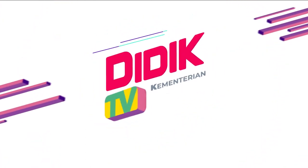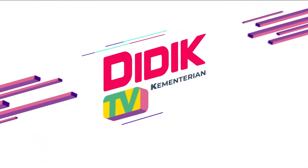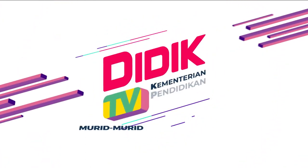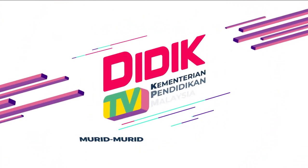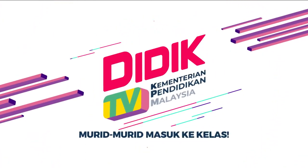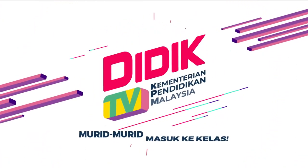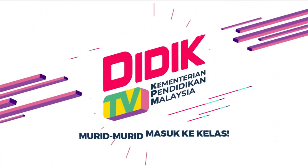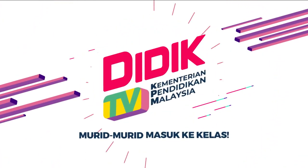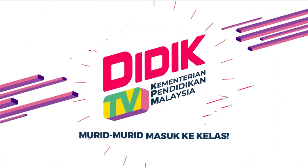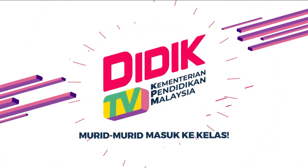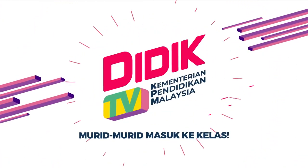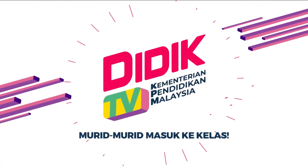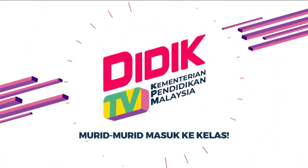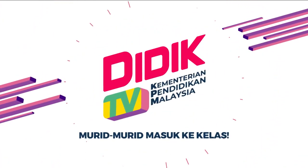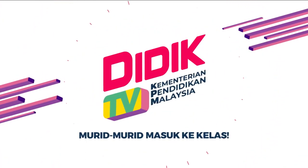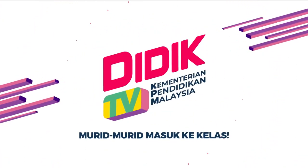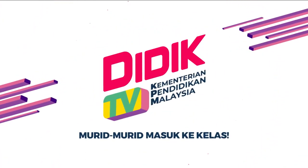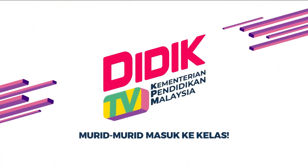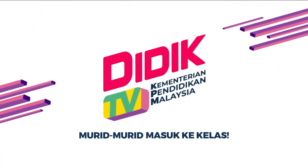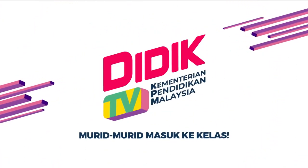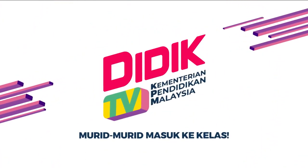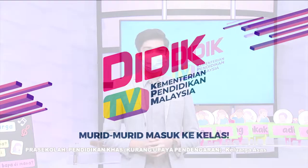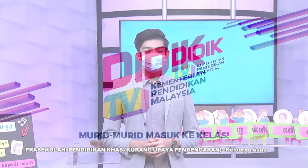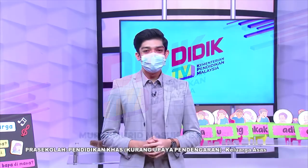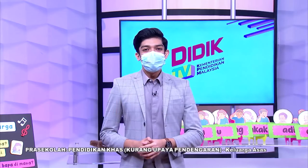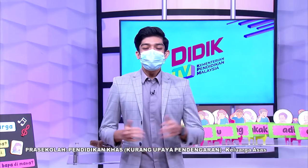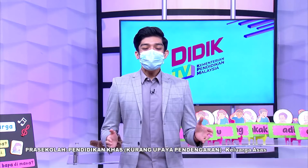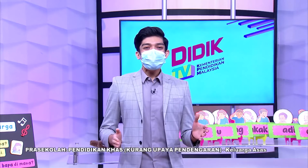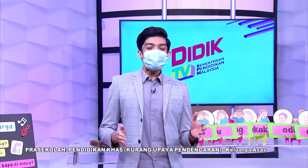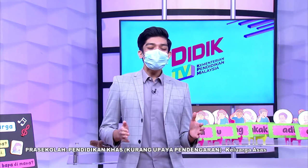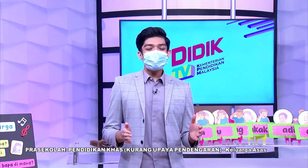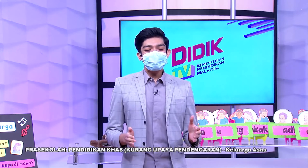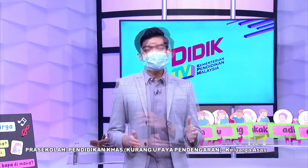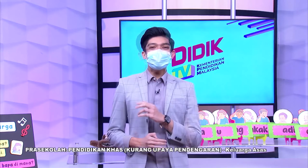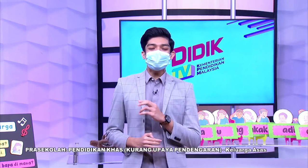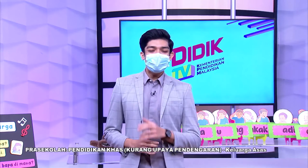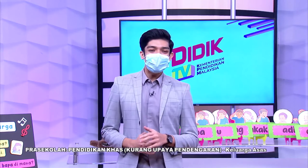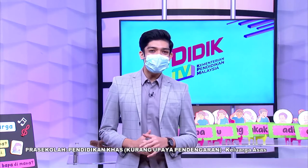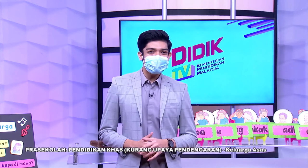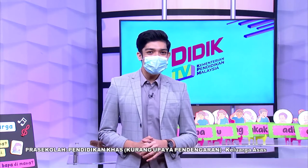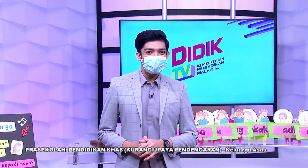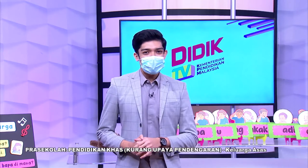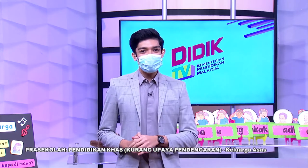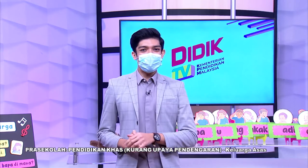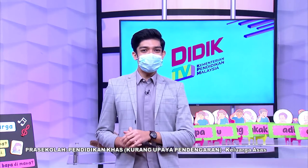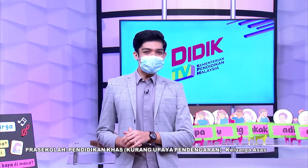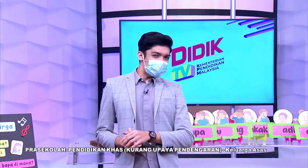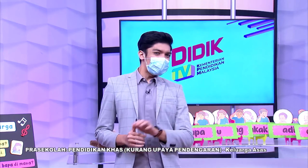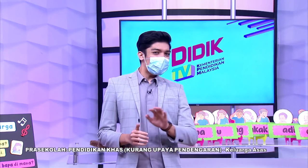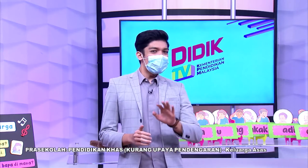Sidik TV GPM Masih bersama service LCD TV cvm gitu sampai